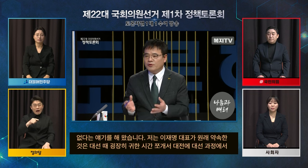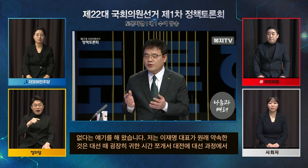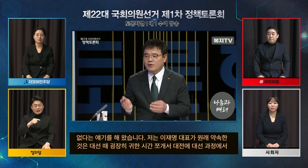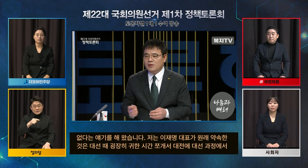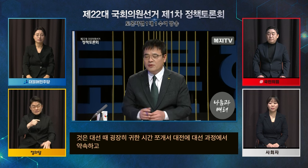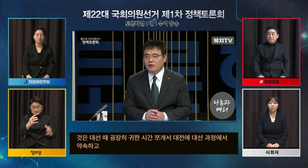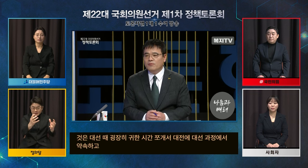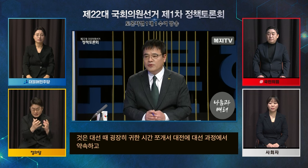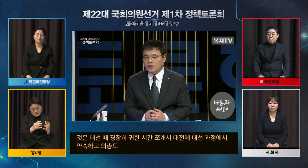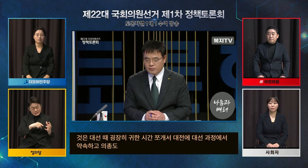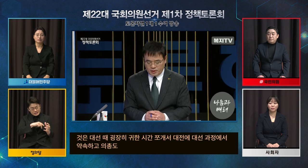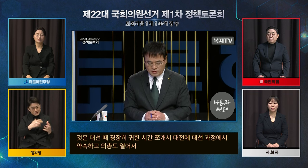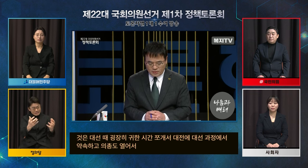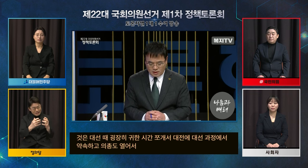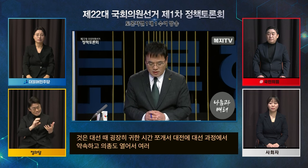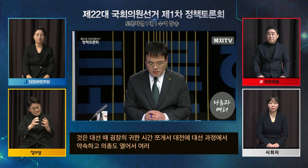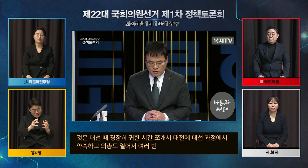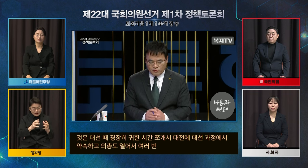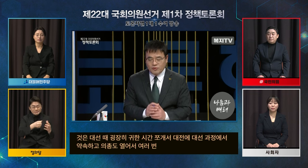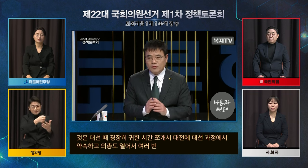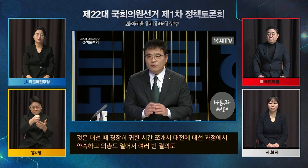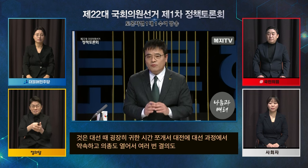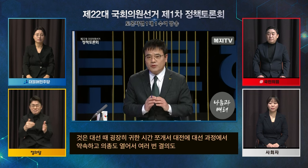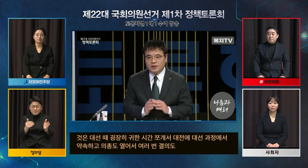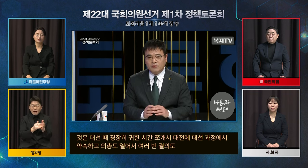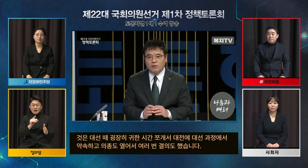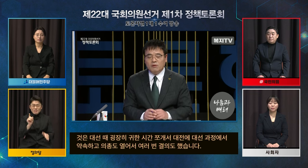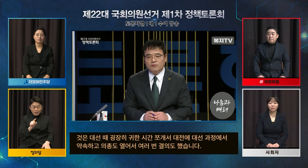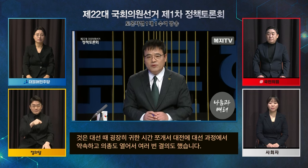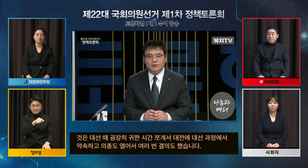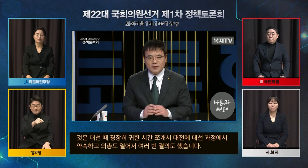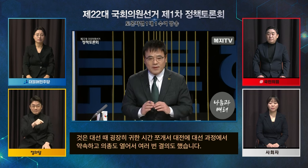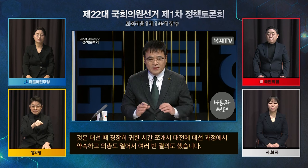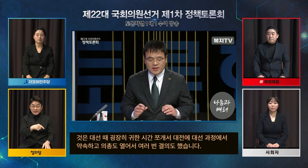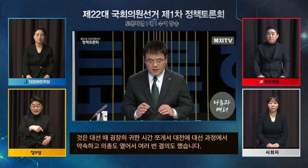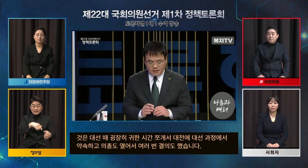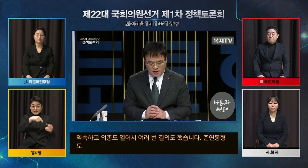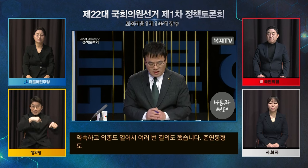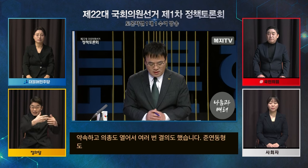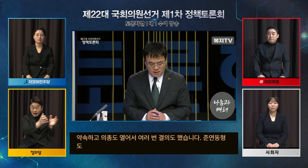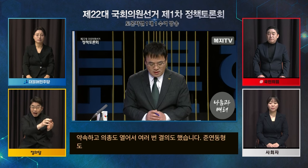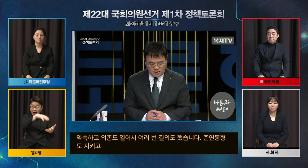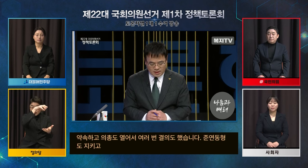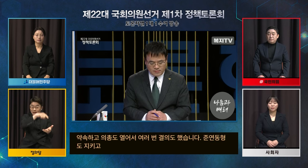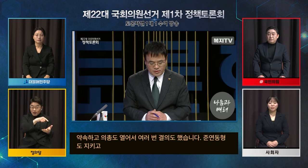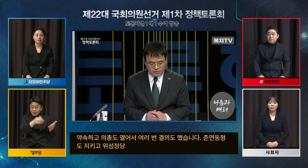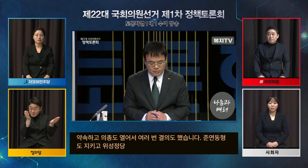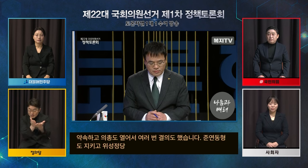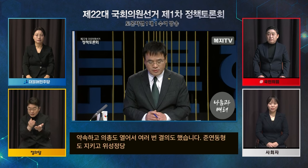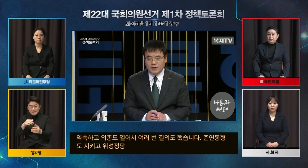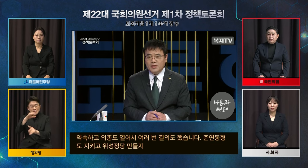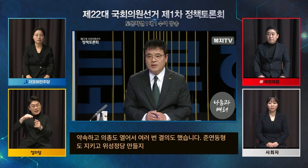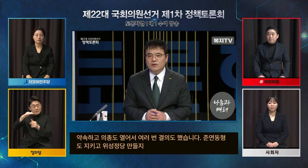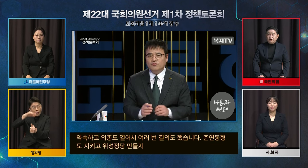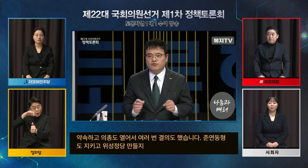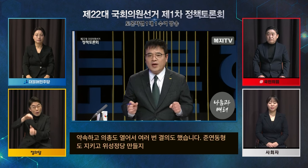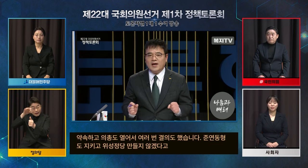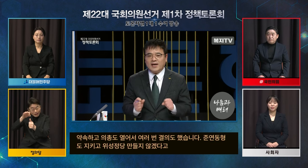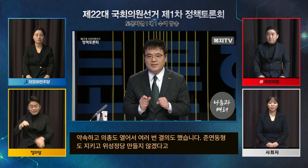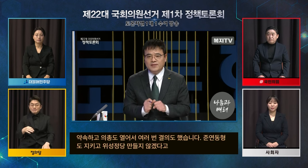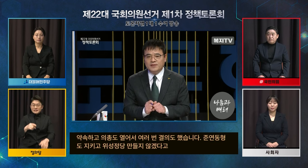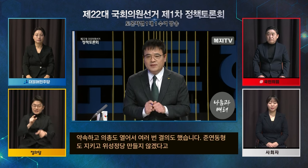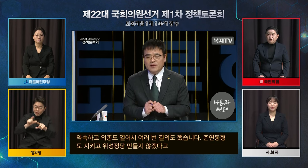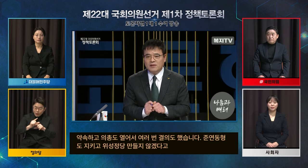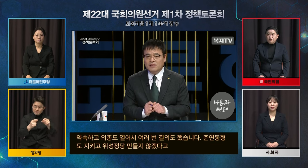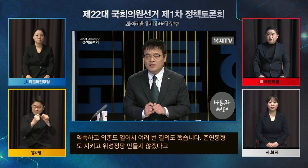의총도 열어서 여러 번 결의도 했습니다. 준연동형도 지키고 위성정당 만들지 않겠다 이렇게 말씀하셨거든요. 이거는 두